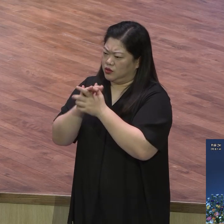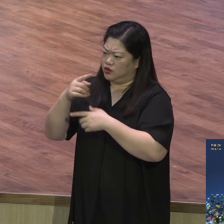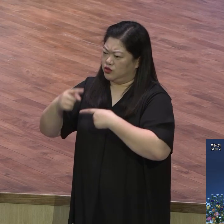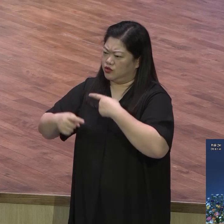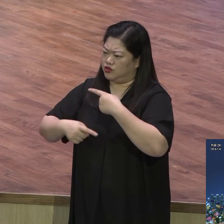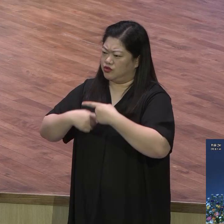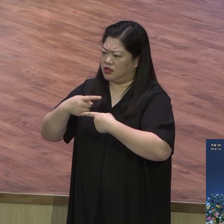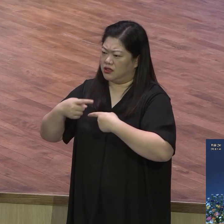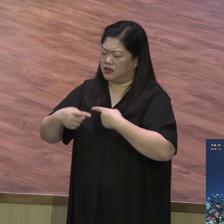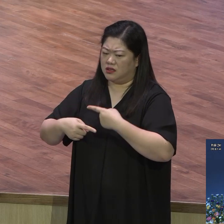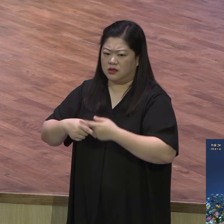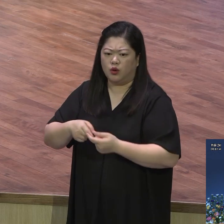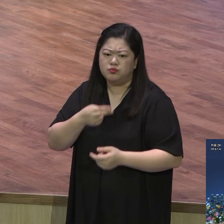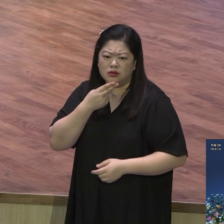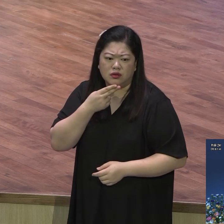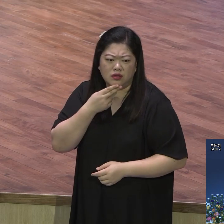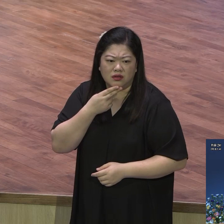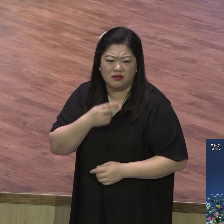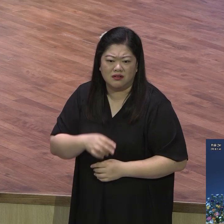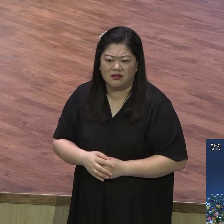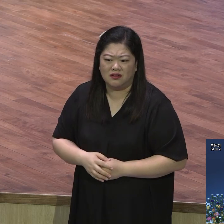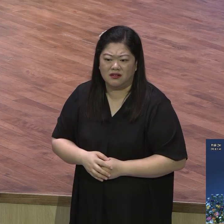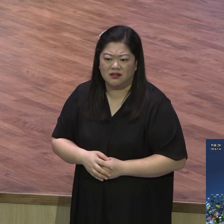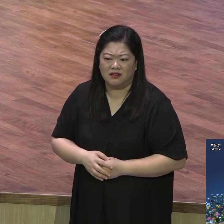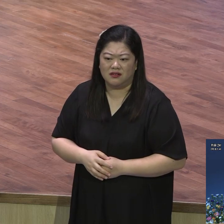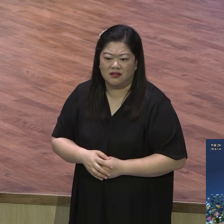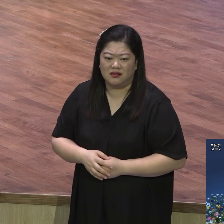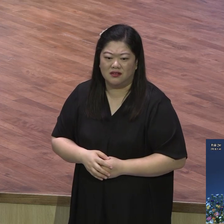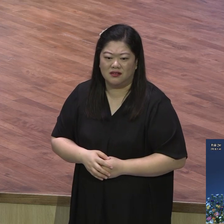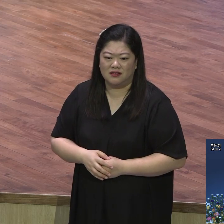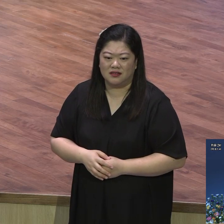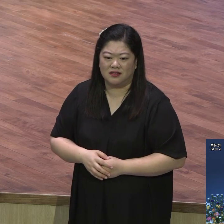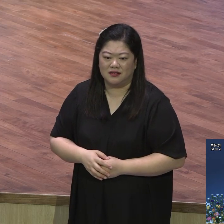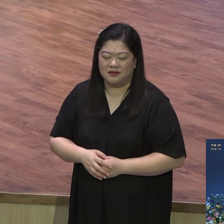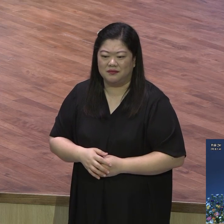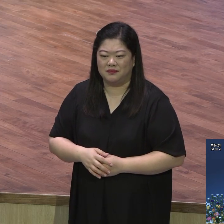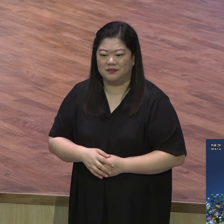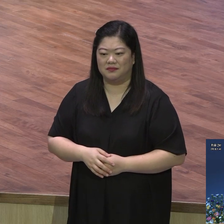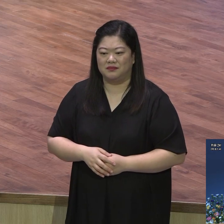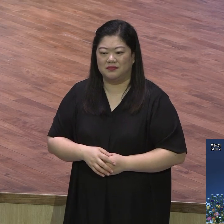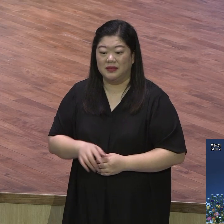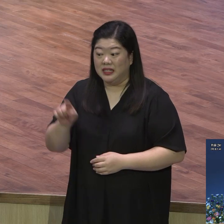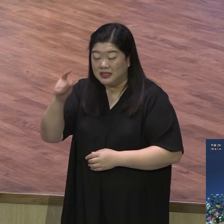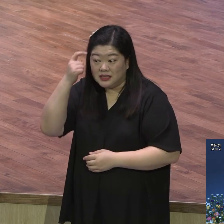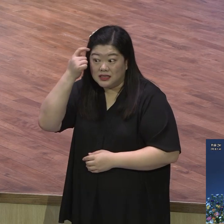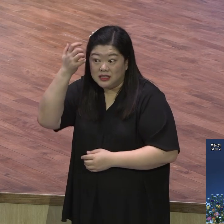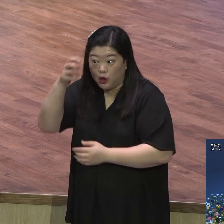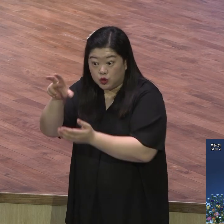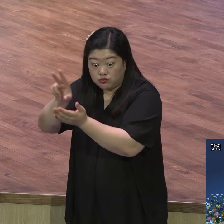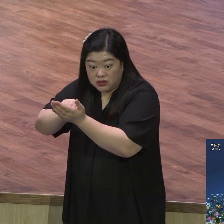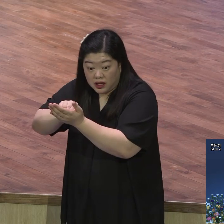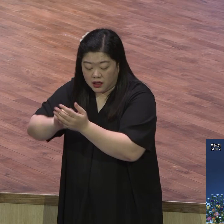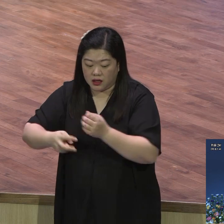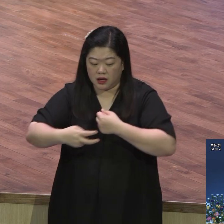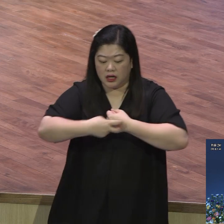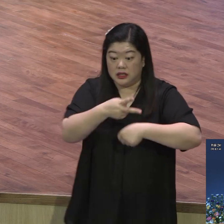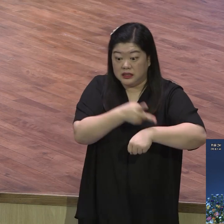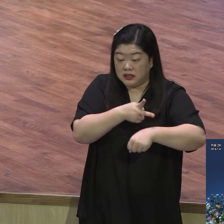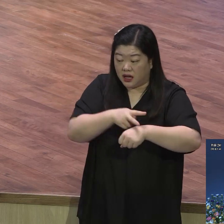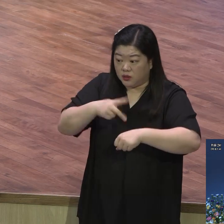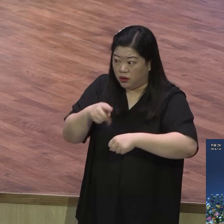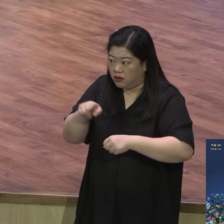해요. 보통 병이 아닙니다. 그거는 의사가 못 거칩니다. 그거는 영적인 문제이기 때문에 여러분이